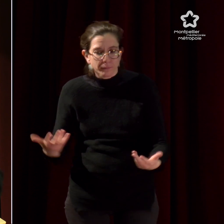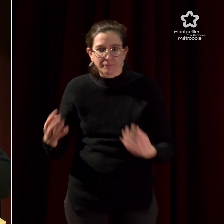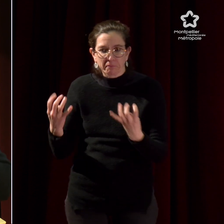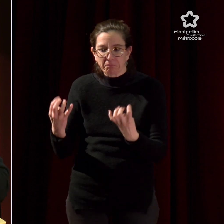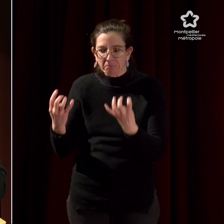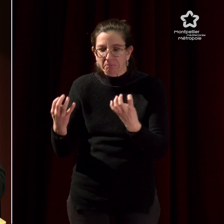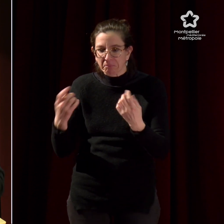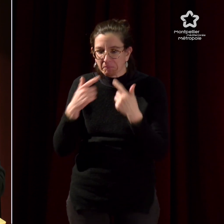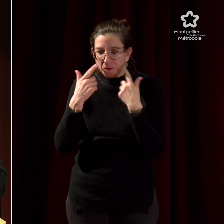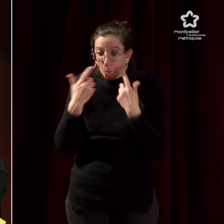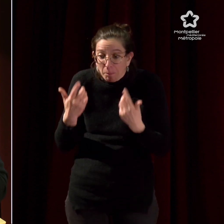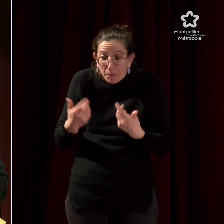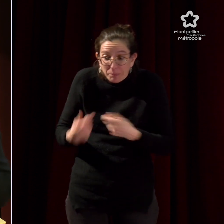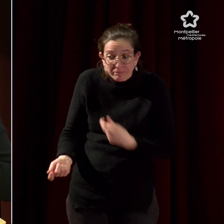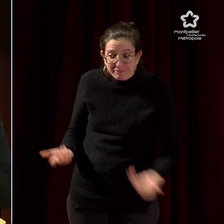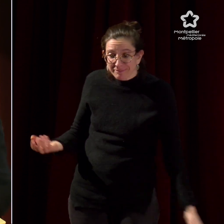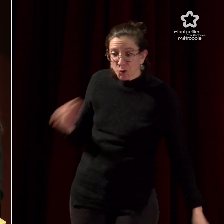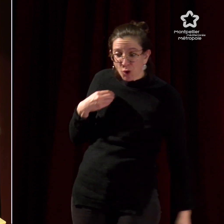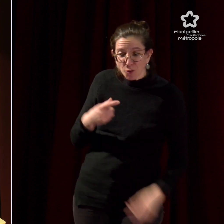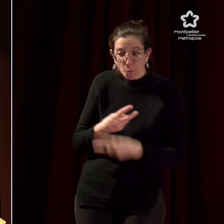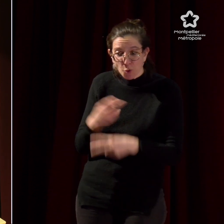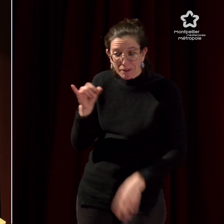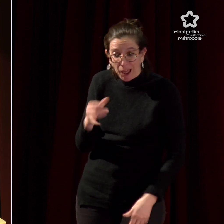Ça allait pas, quoi.